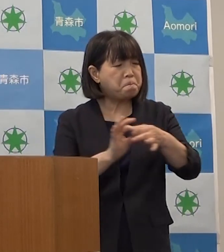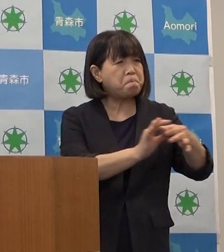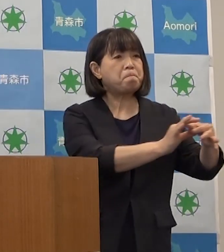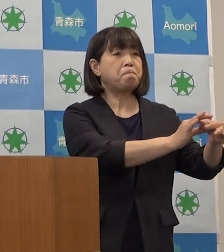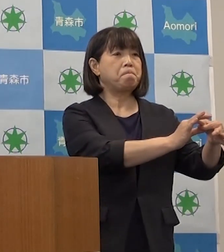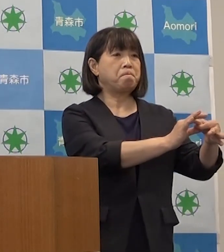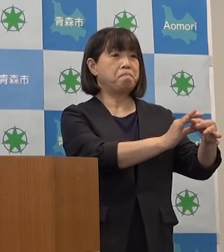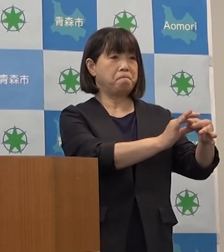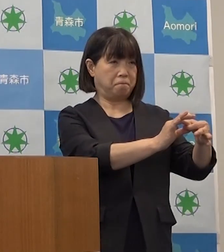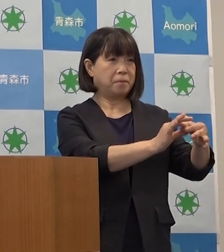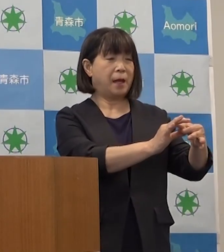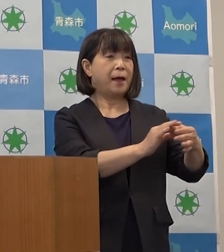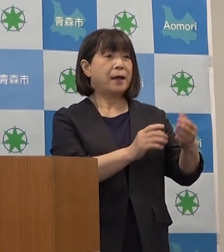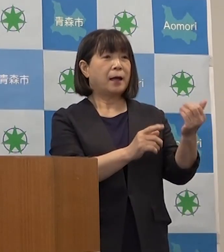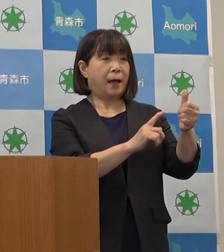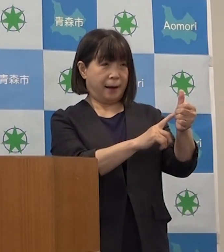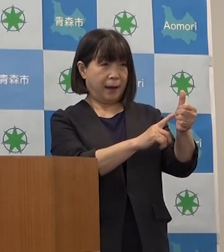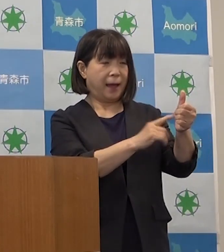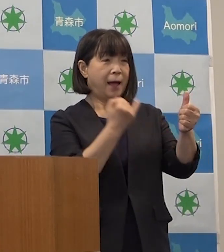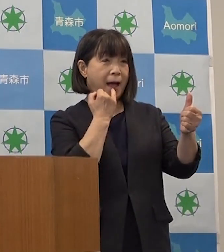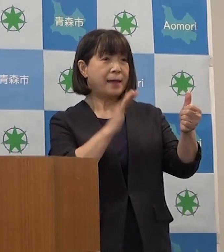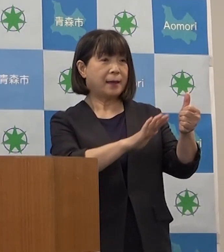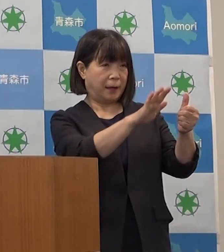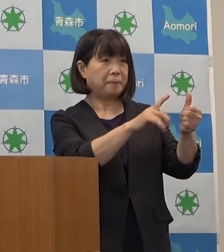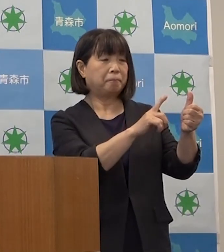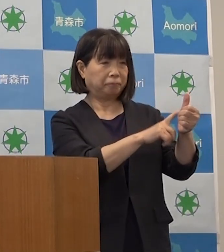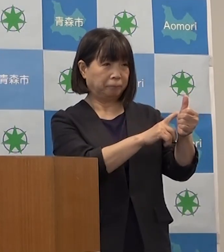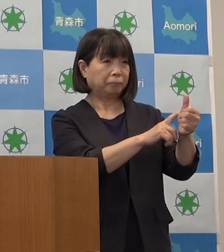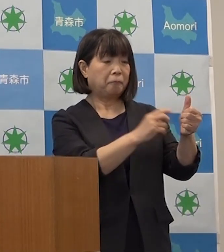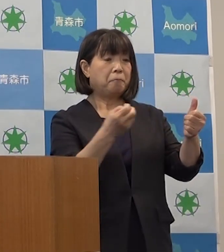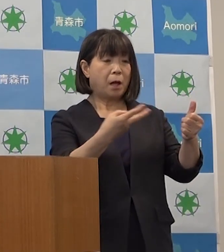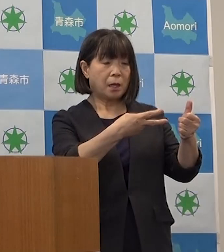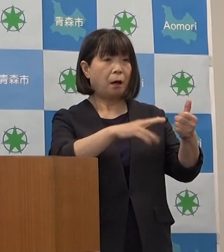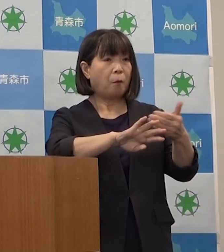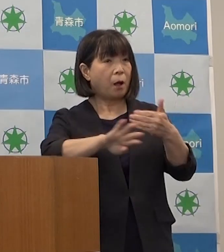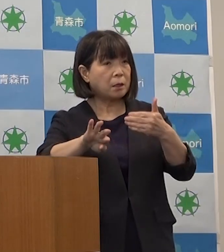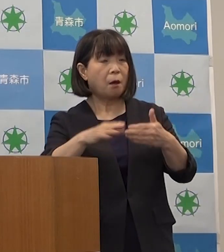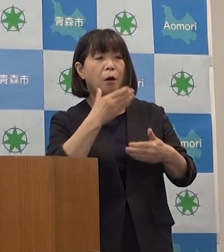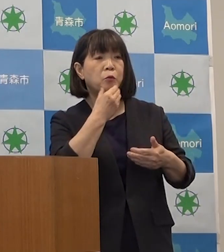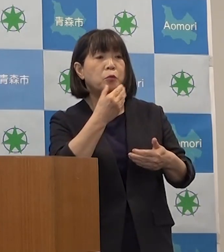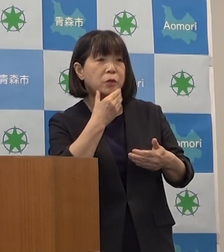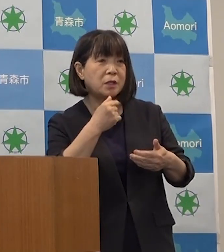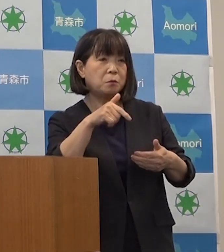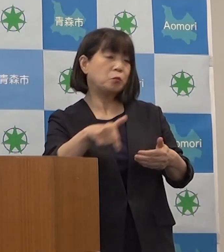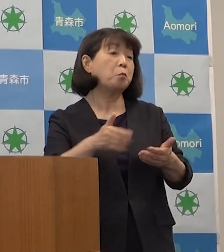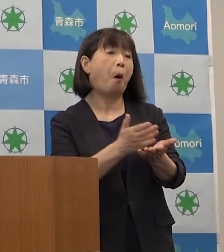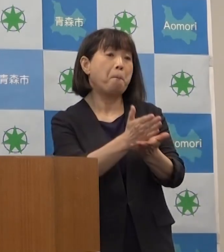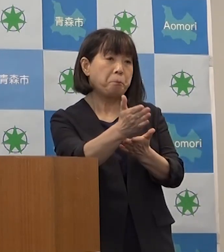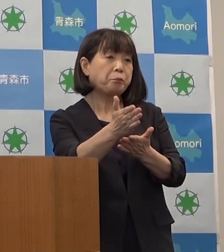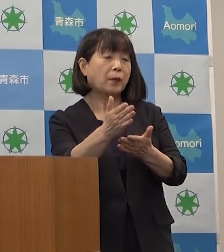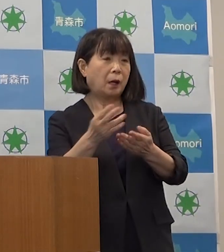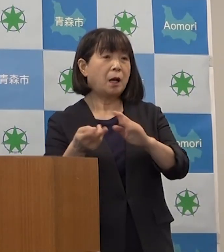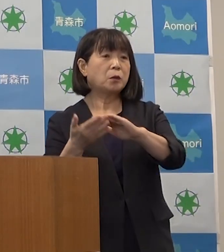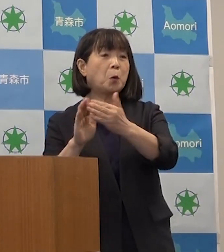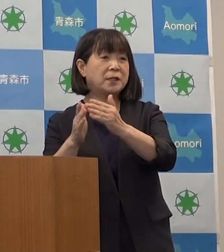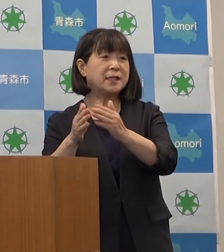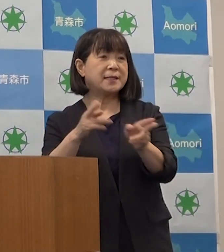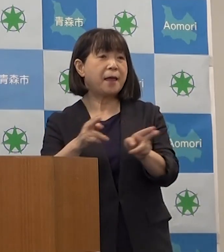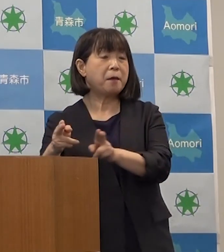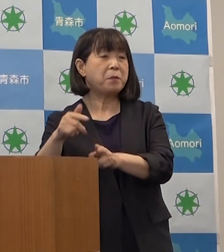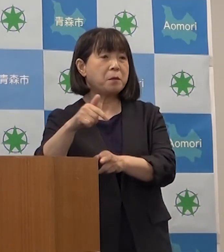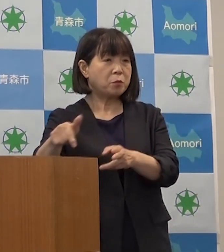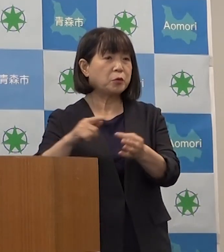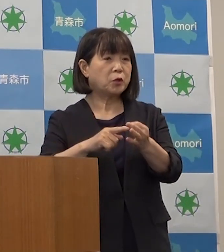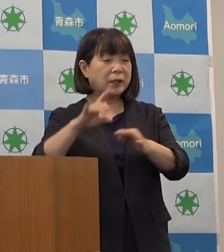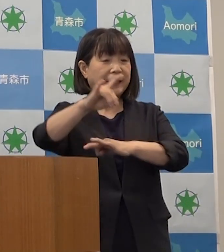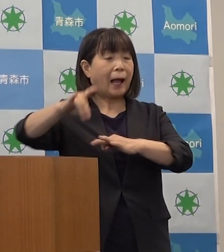市でありますけどもそれ以外にも福祉の関係の部署ですとかそれから都市整備部ですとか、企画